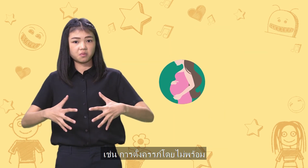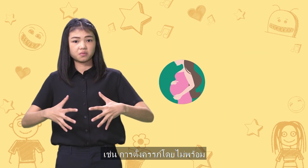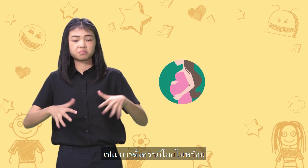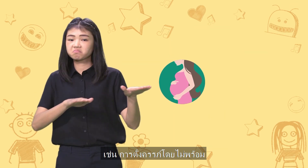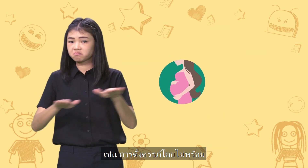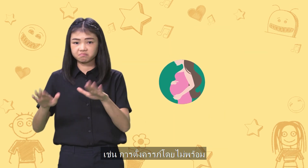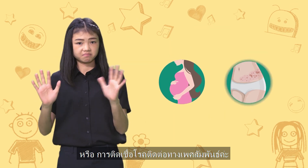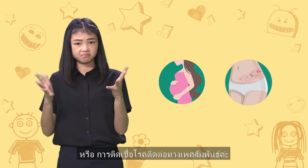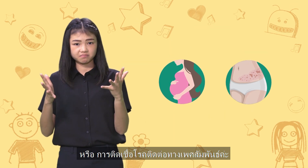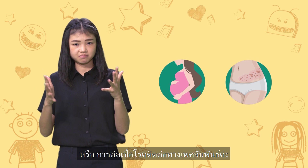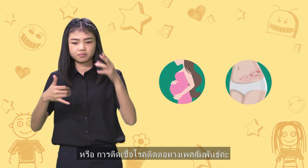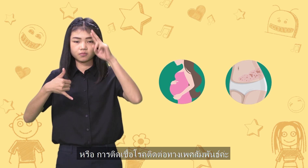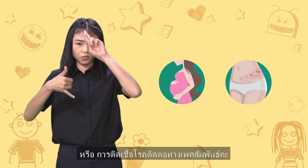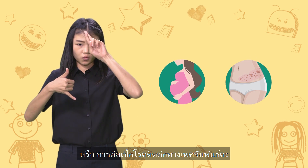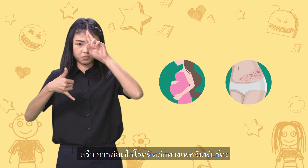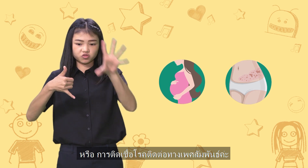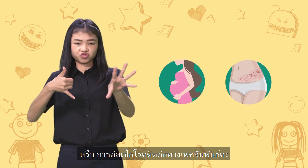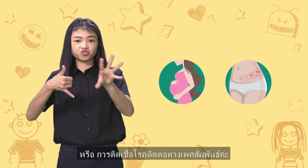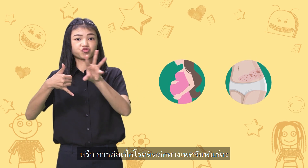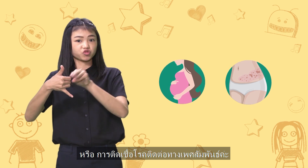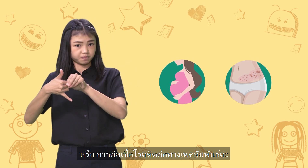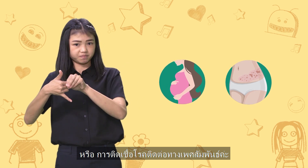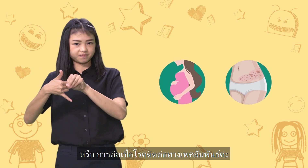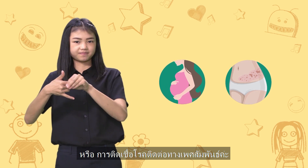อมหรือการติดเชื้อโรคติดต่อทางเพศสัมพันธ์ค่ะ